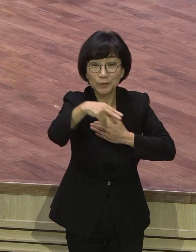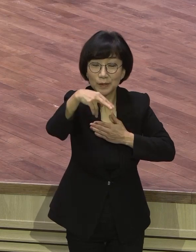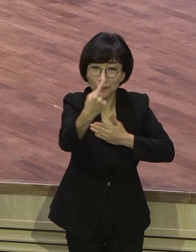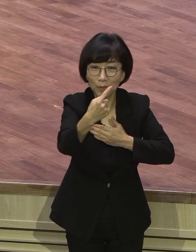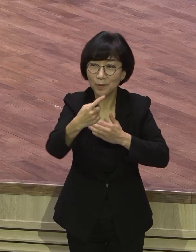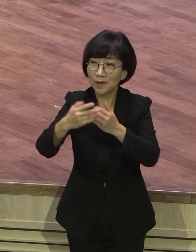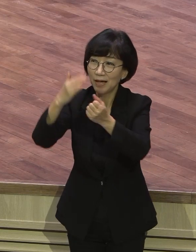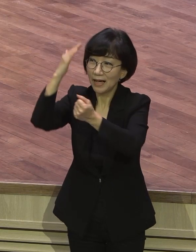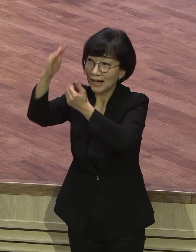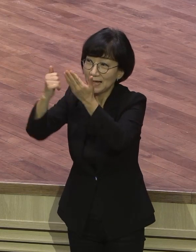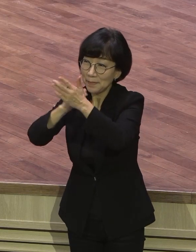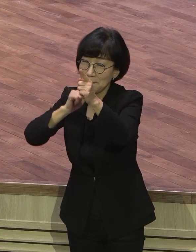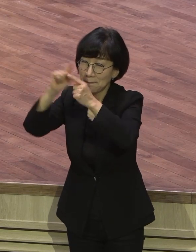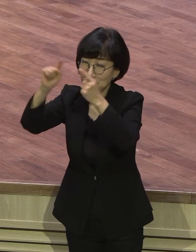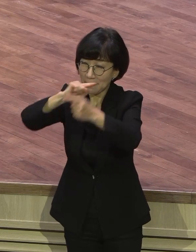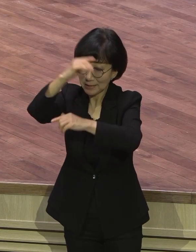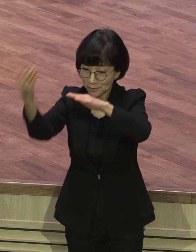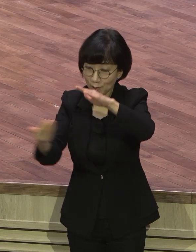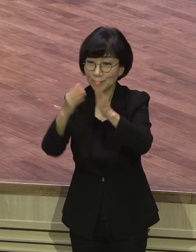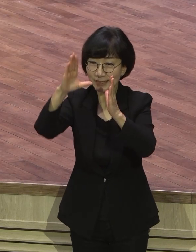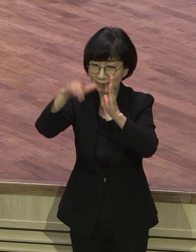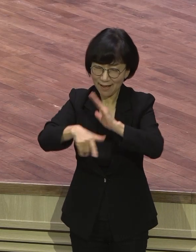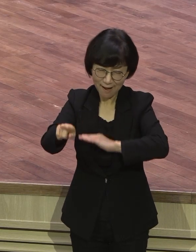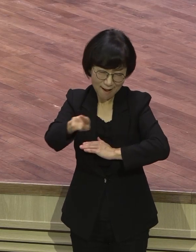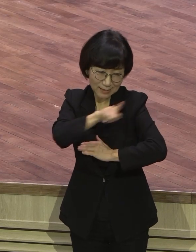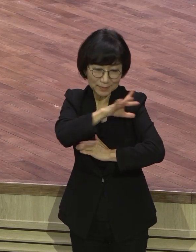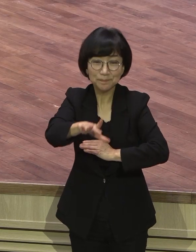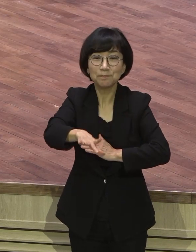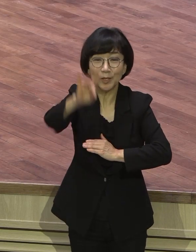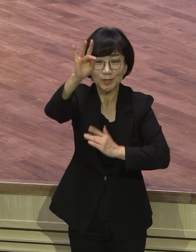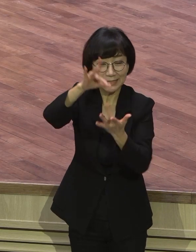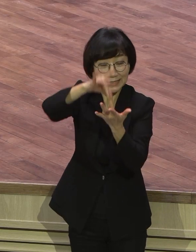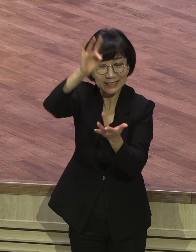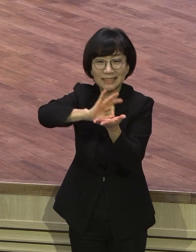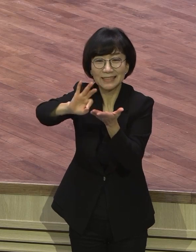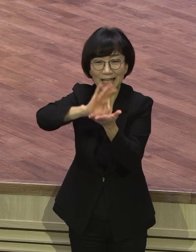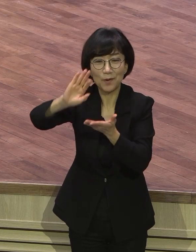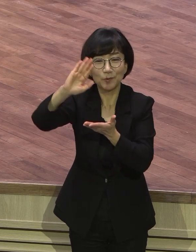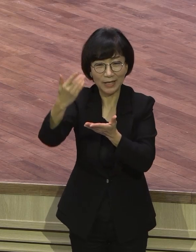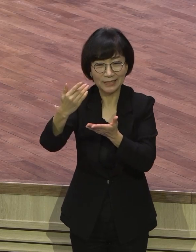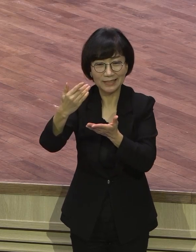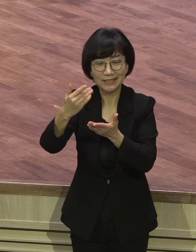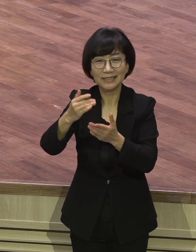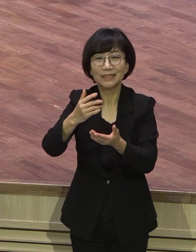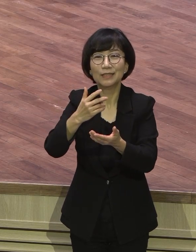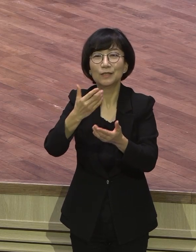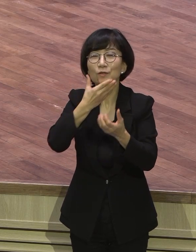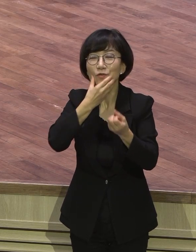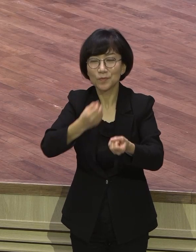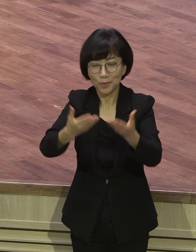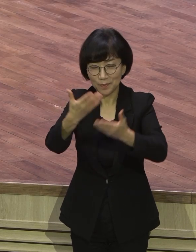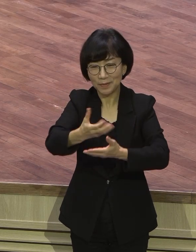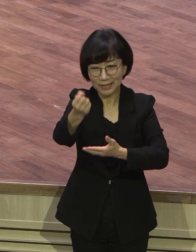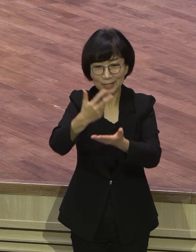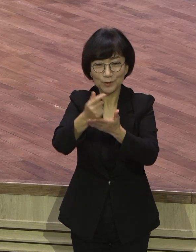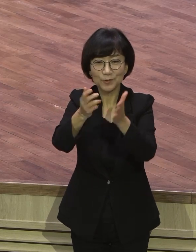가장 선두로 세임받는 은약 인생되기를 제모로 축복합니다. 두 번째로